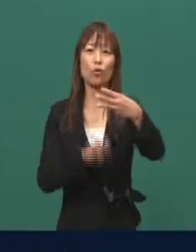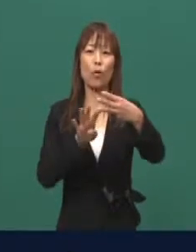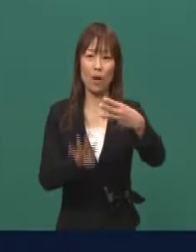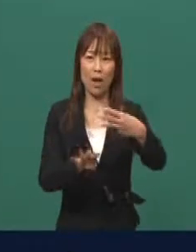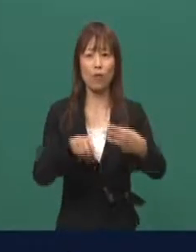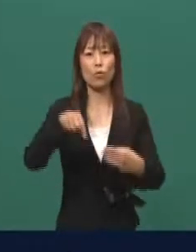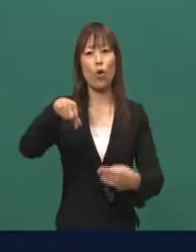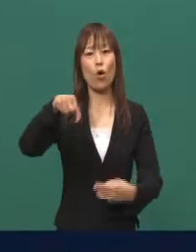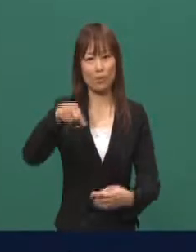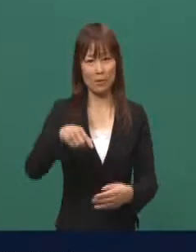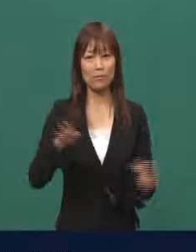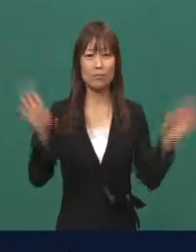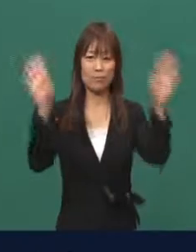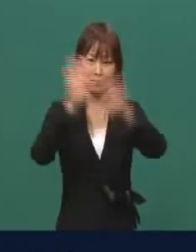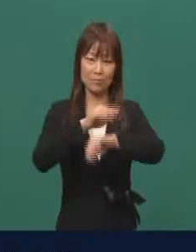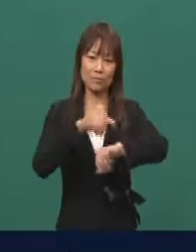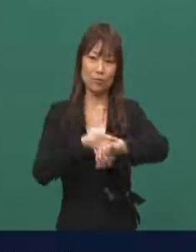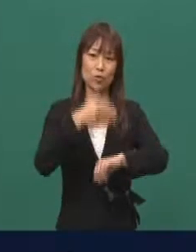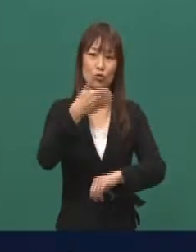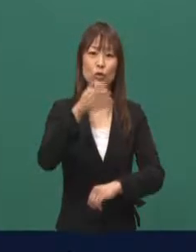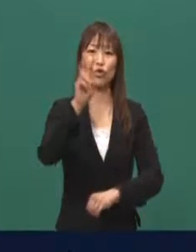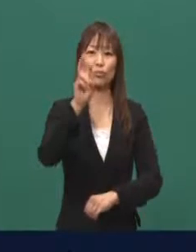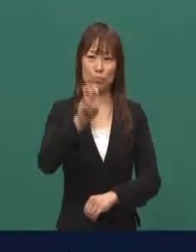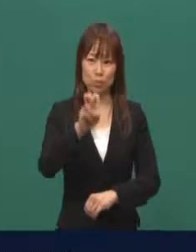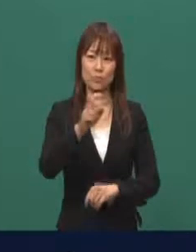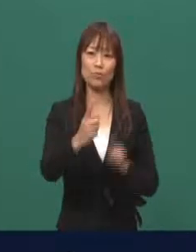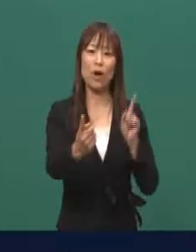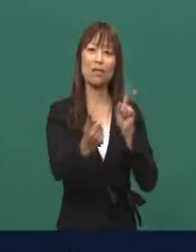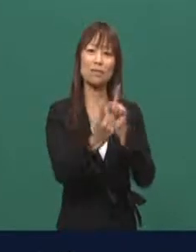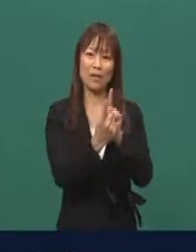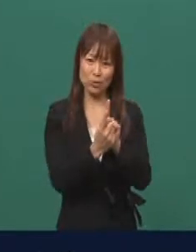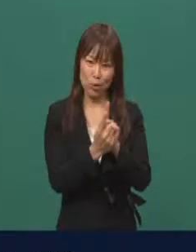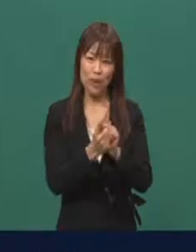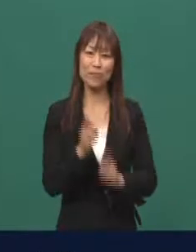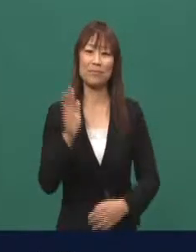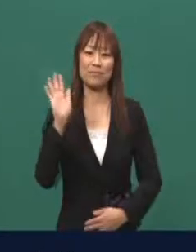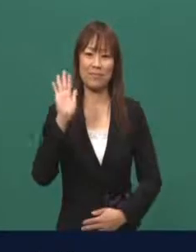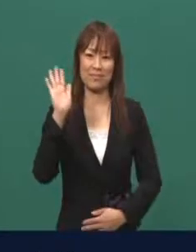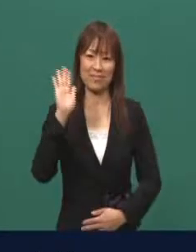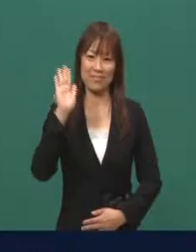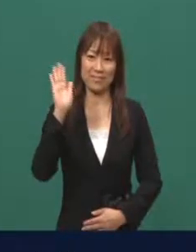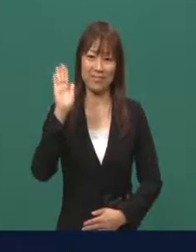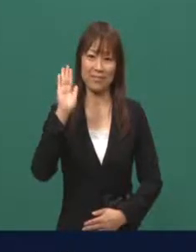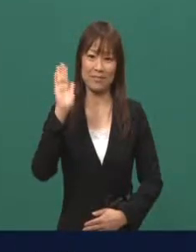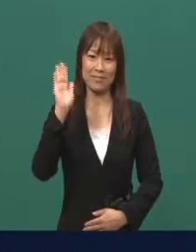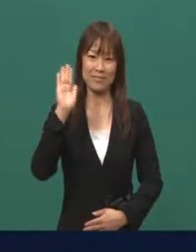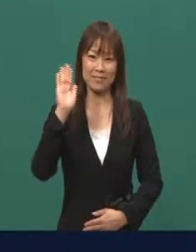3月24日土曜日夜9時20分にお会いしましょう。